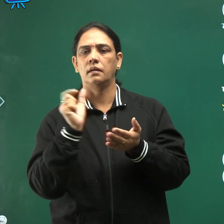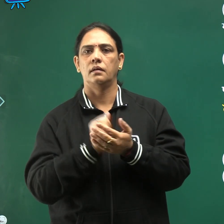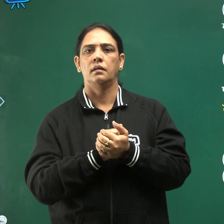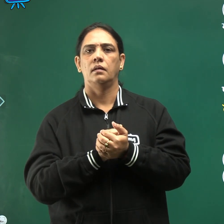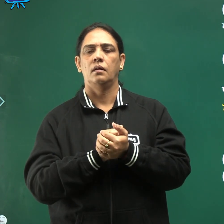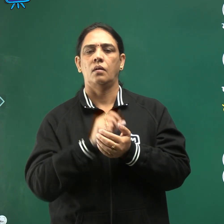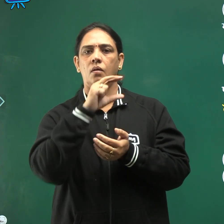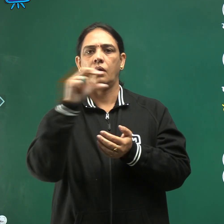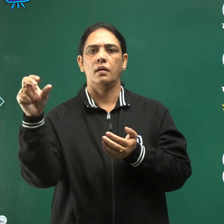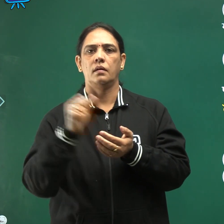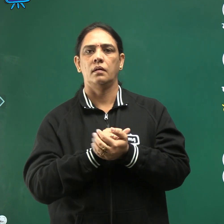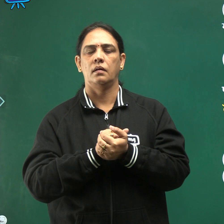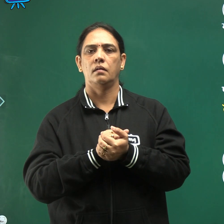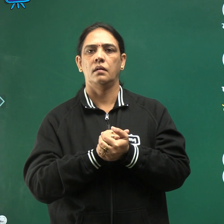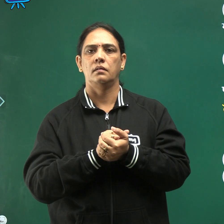व